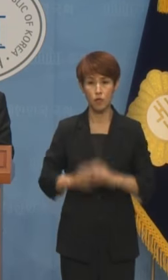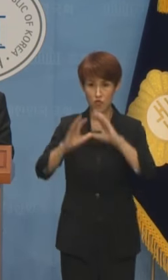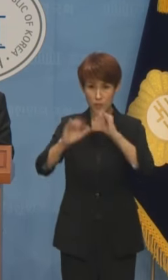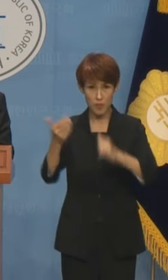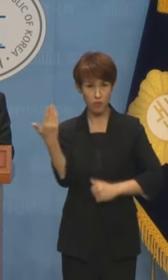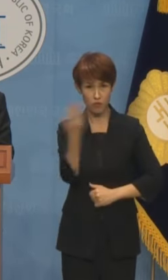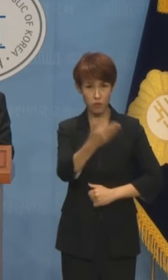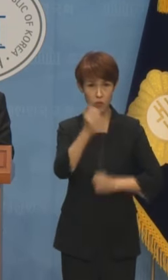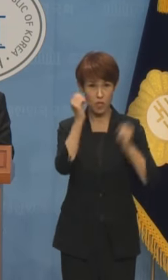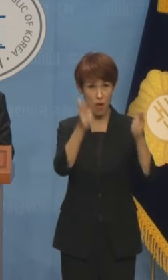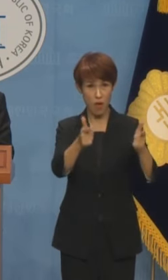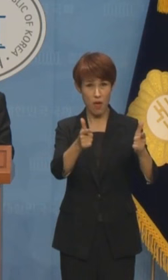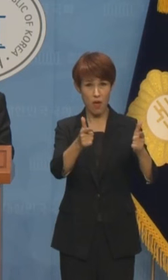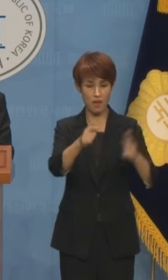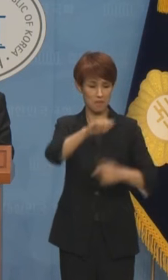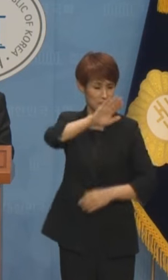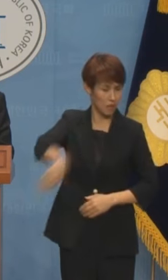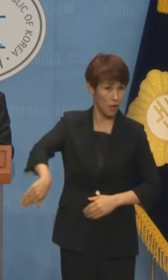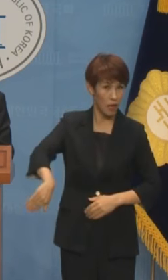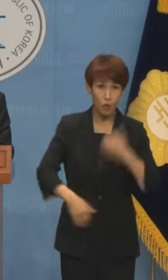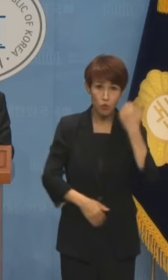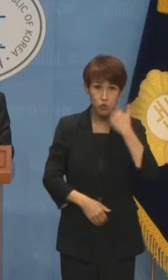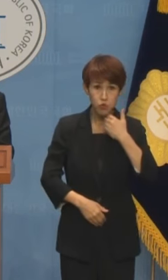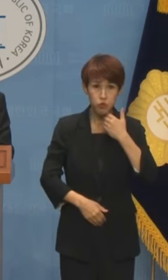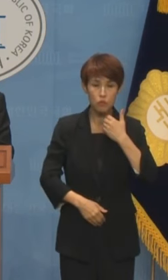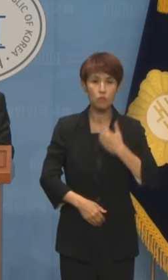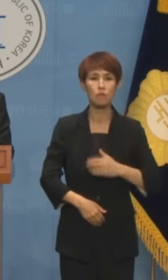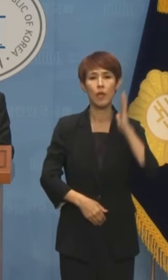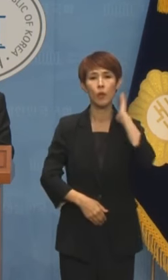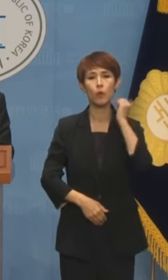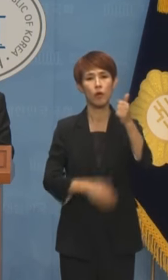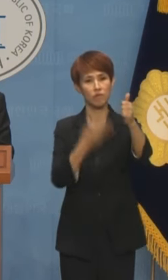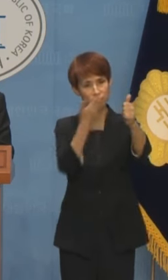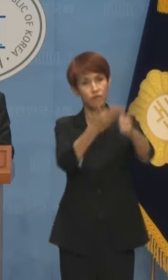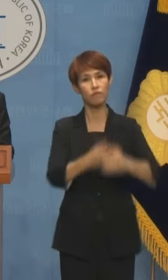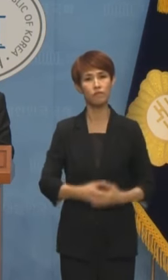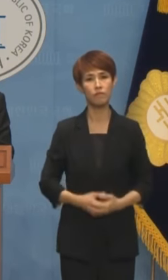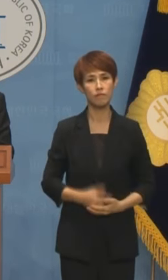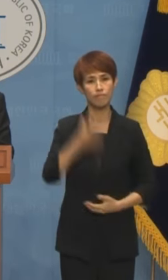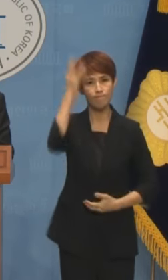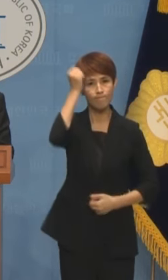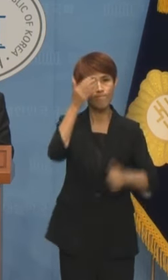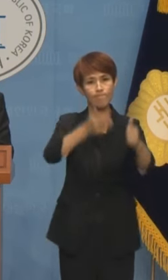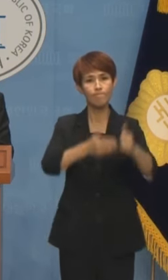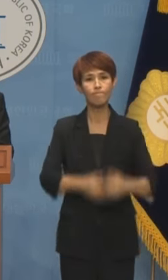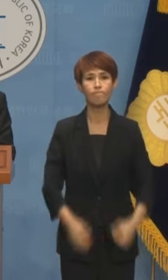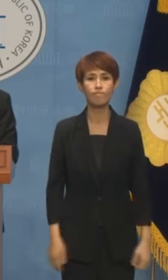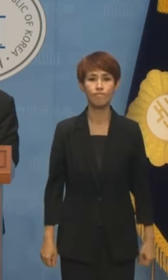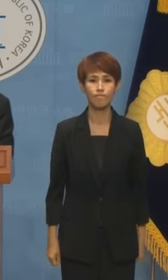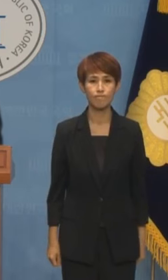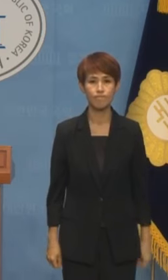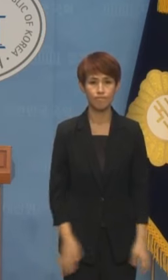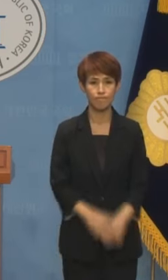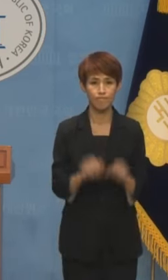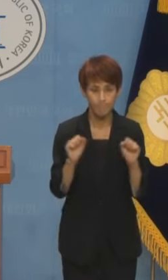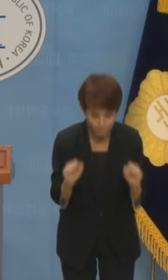주신 마지막 기회를 차버린 것은 윤석열 대통령 본인임을 명심하시기 바랍니다. 이상입니다.